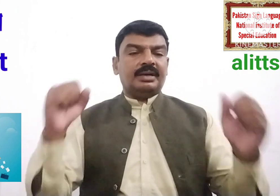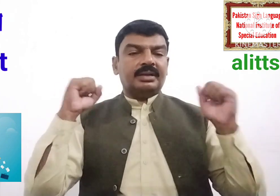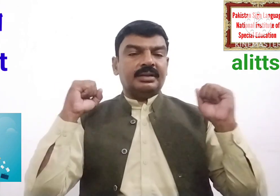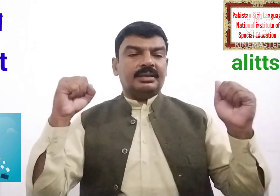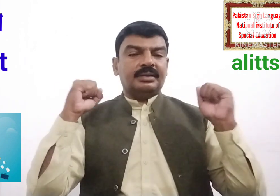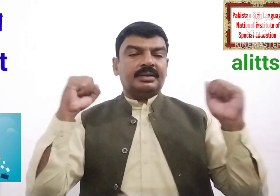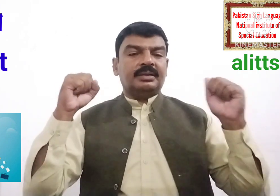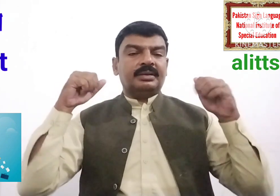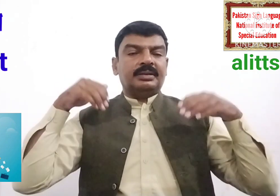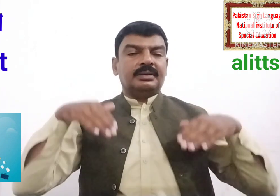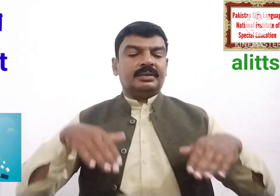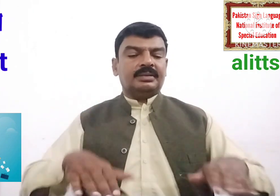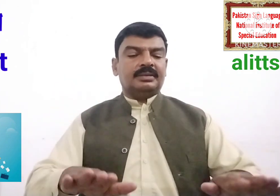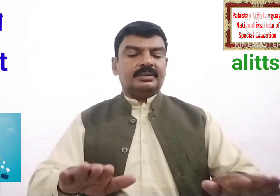एतबार,